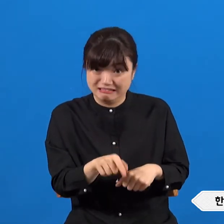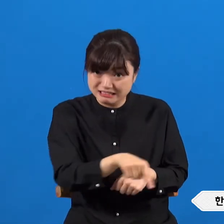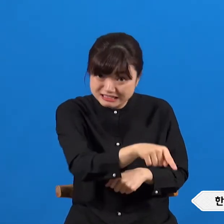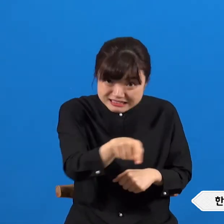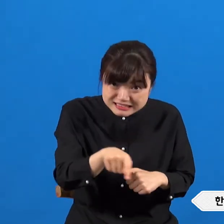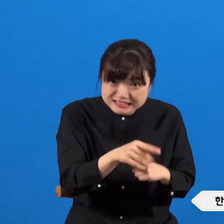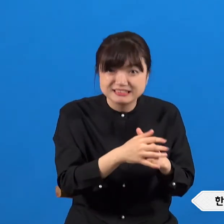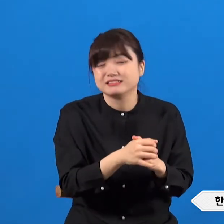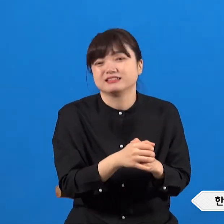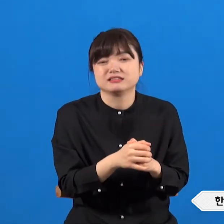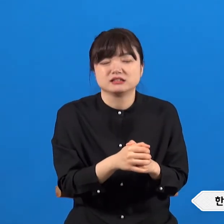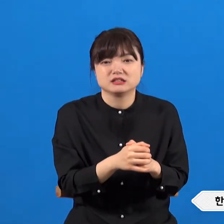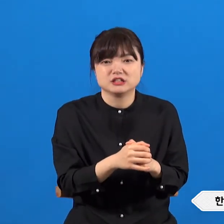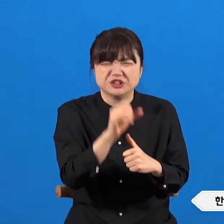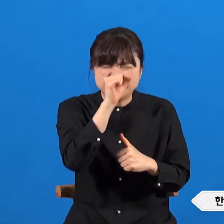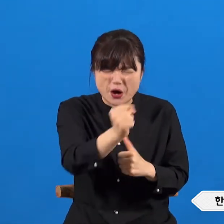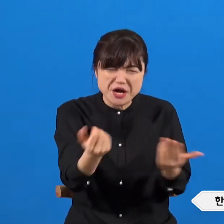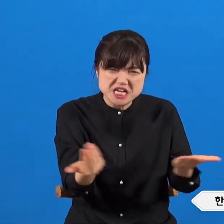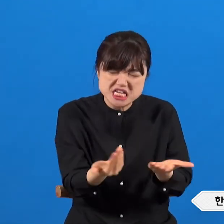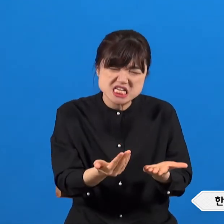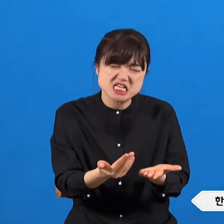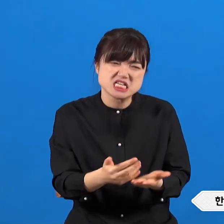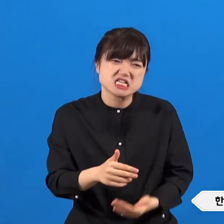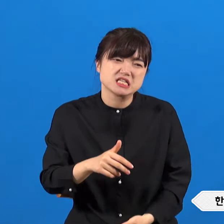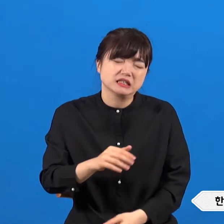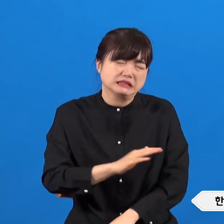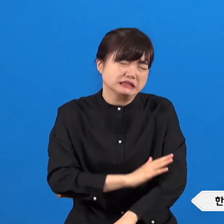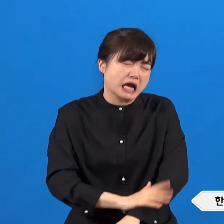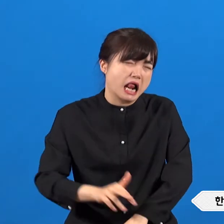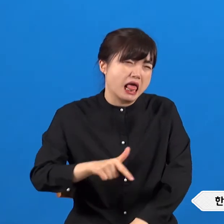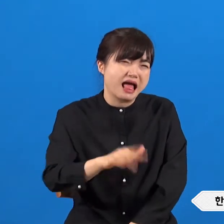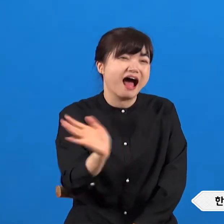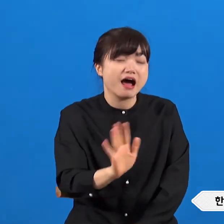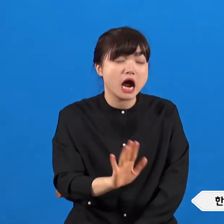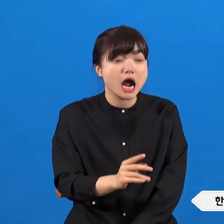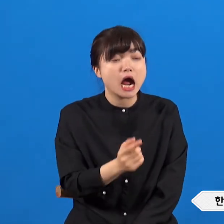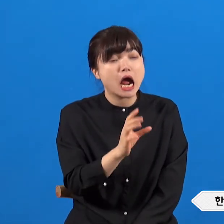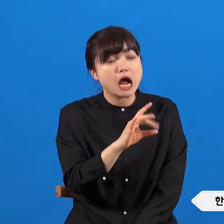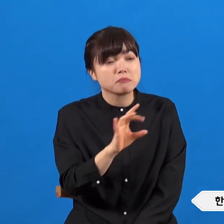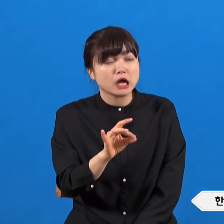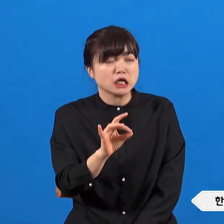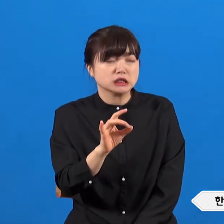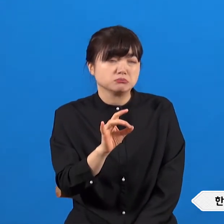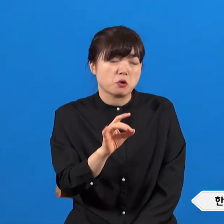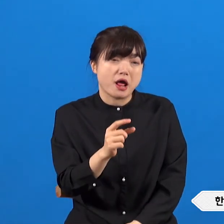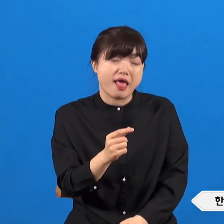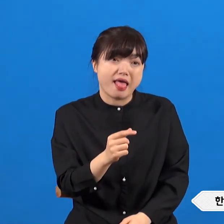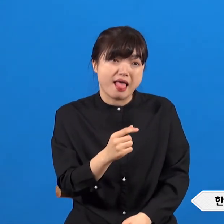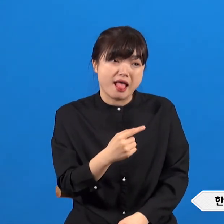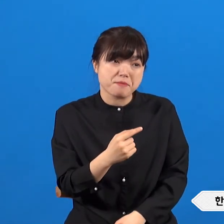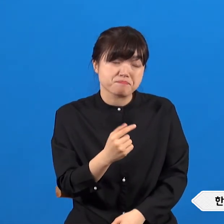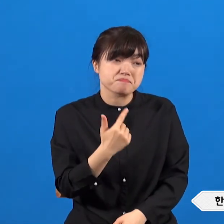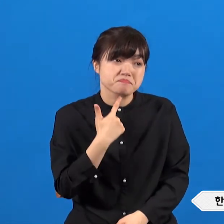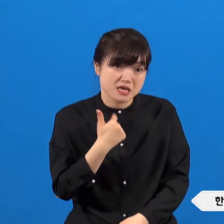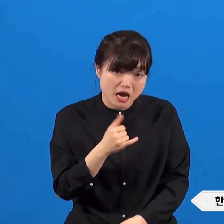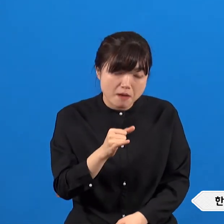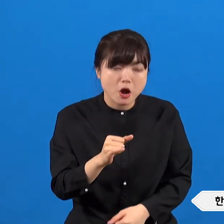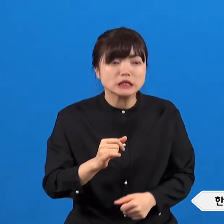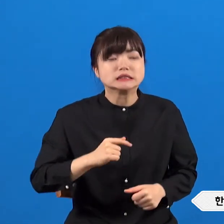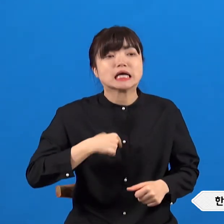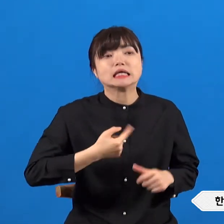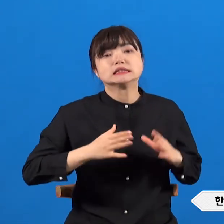그들은 선한 일을 잘 안 하는 사람들이지만은 조금 하더라도 자기를